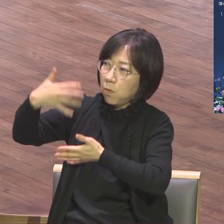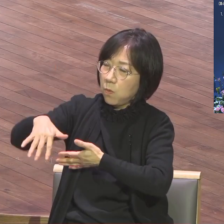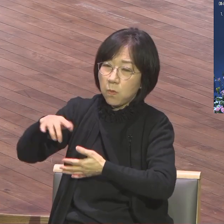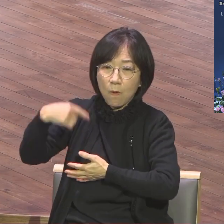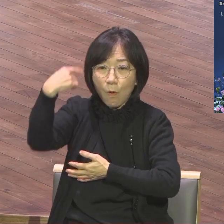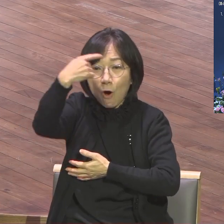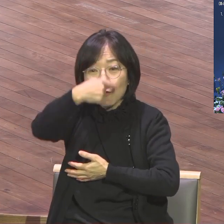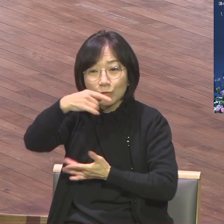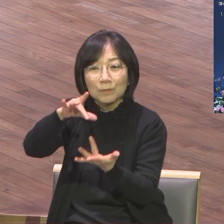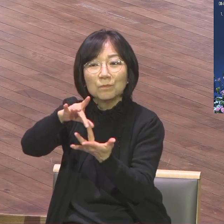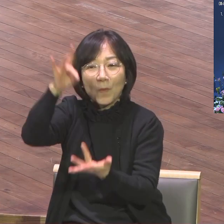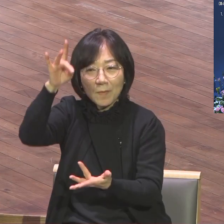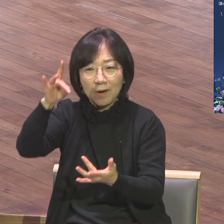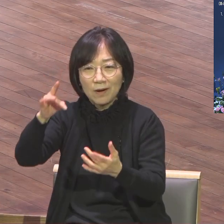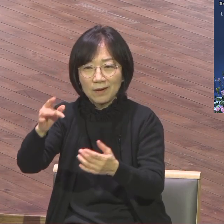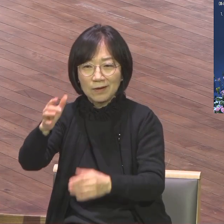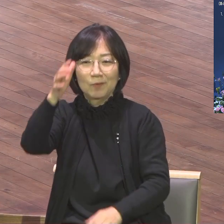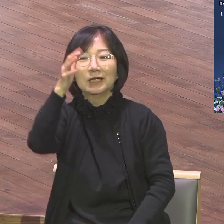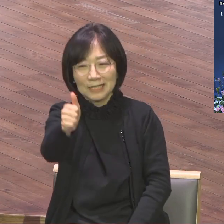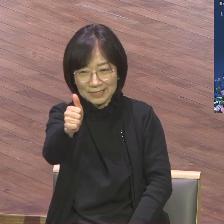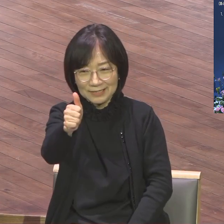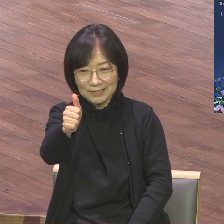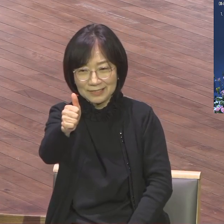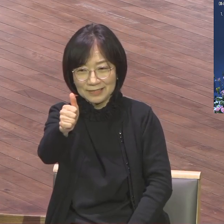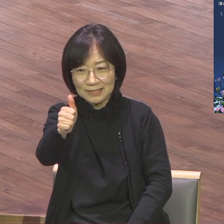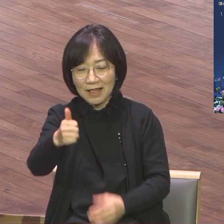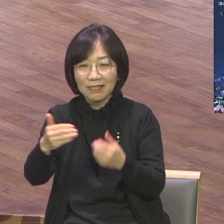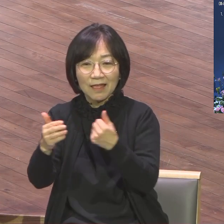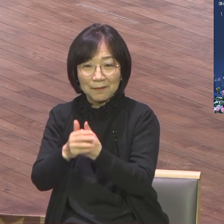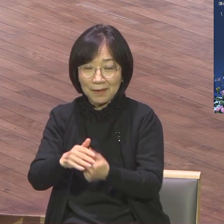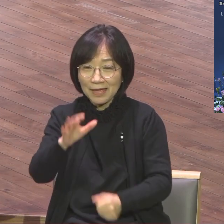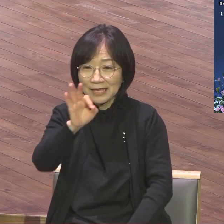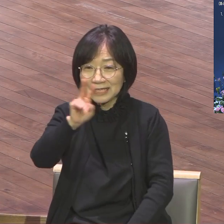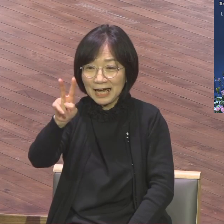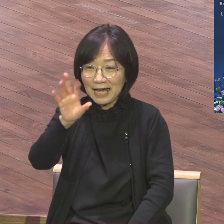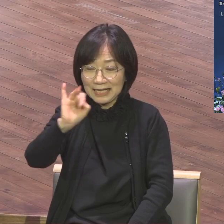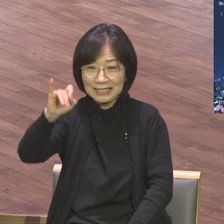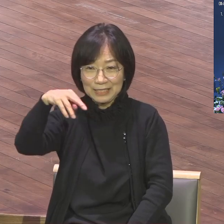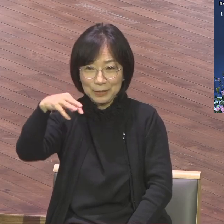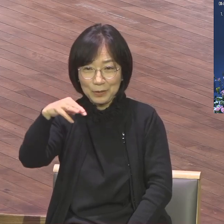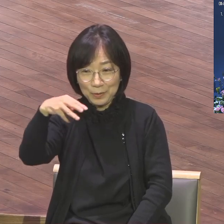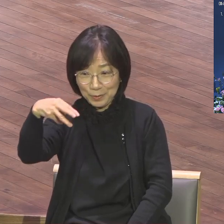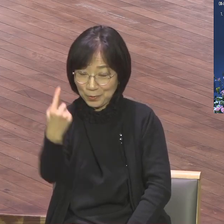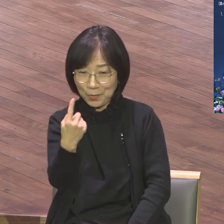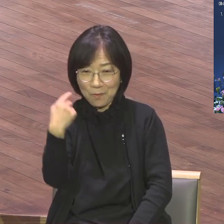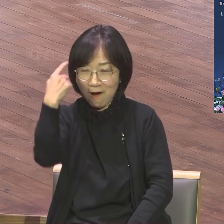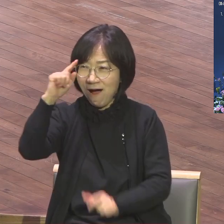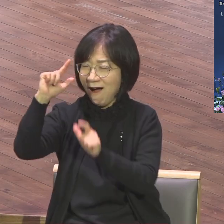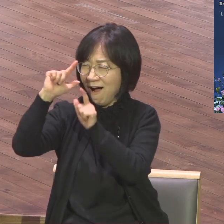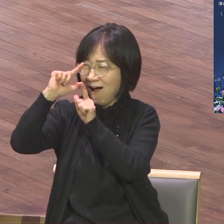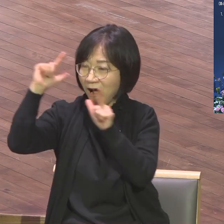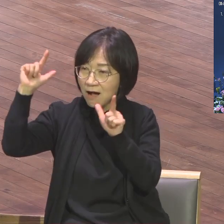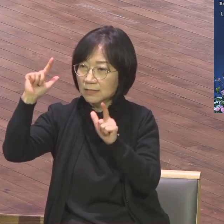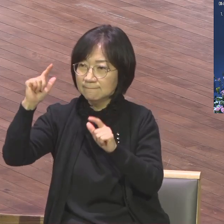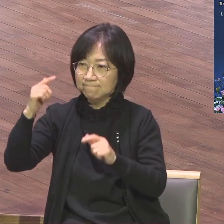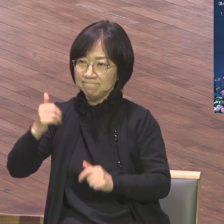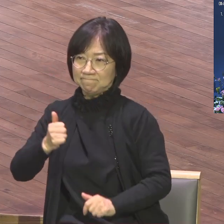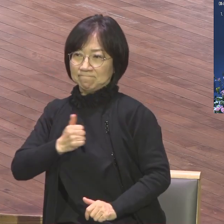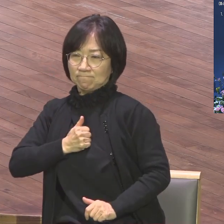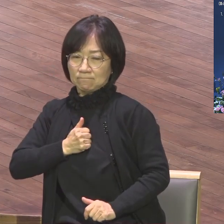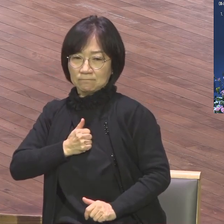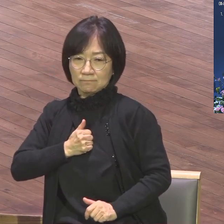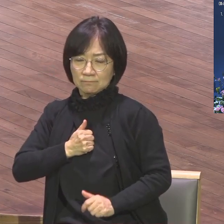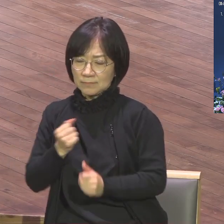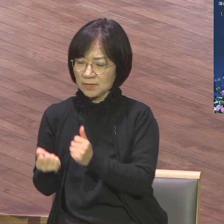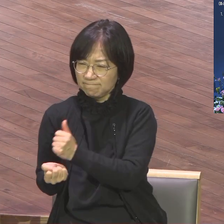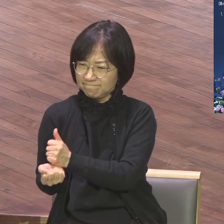사람이 회당장이 될 수 있어요. 이런 유명한 높은 회당장이 한 청년에 불과하잖아요. 예수님